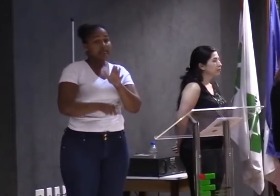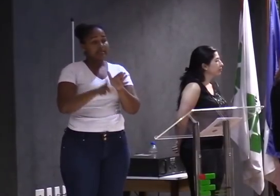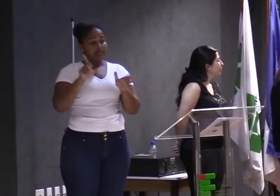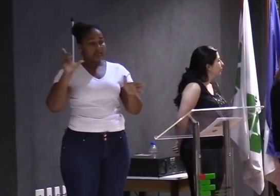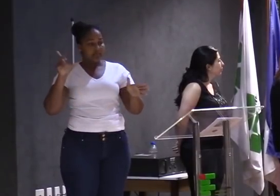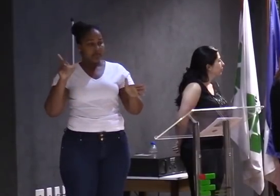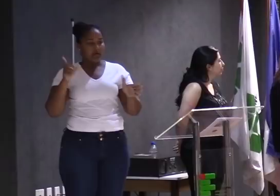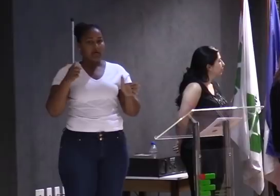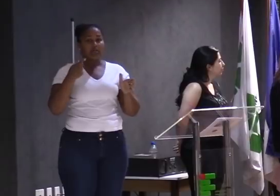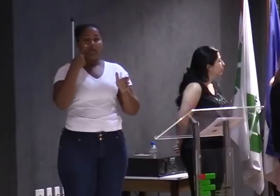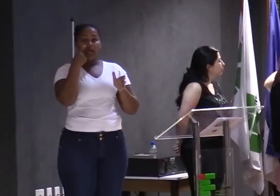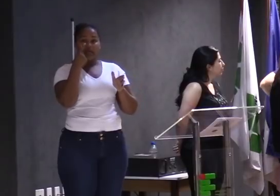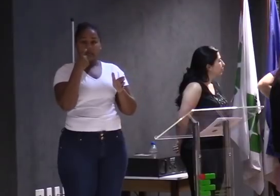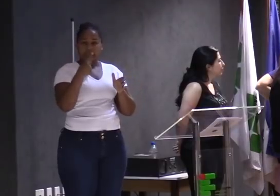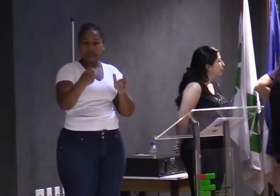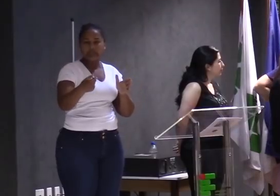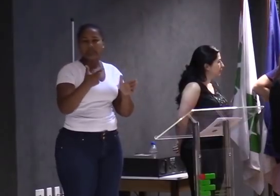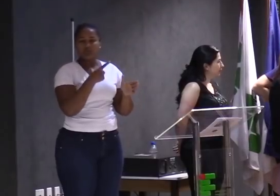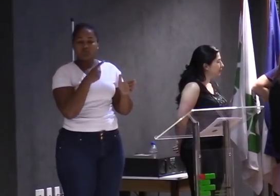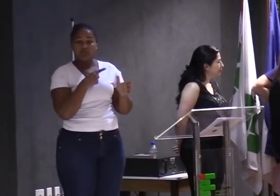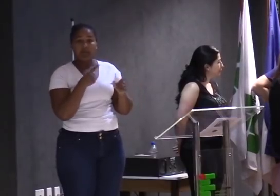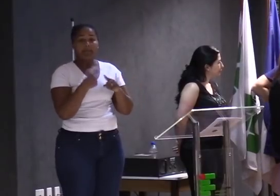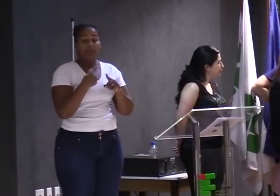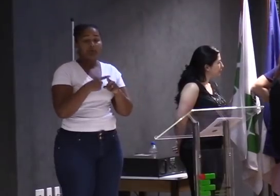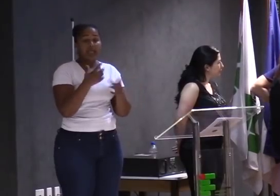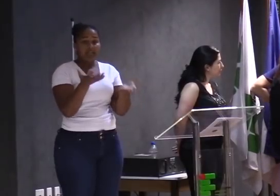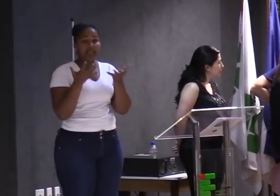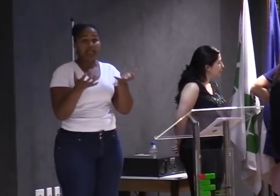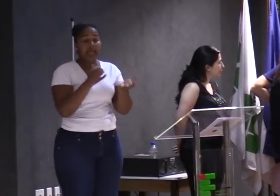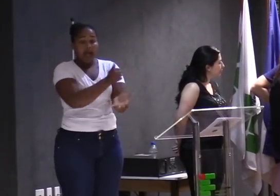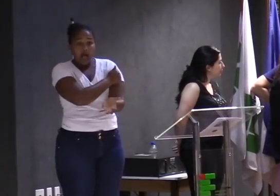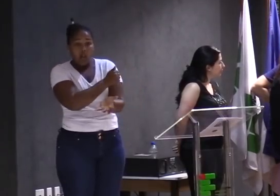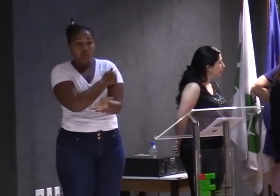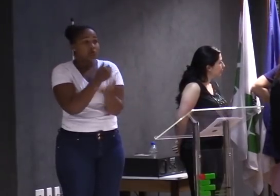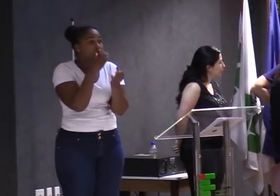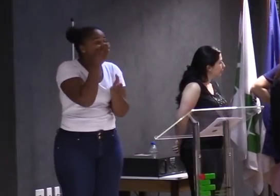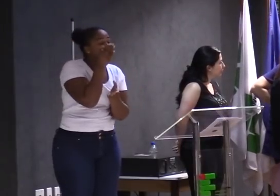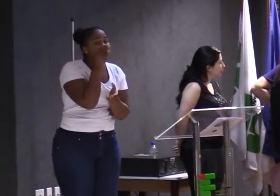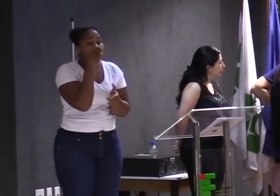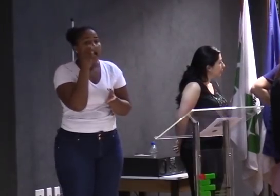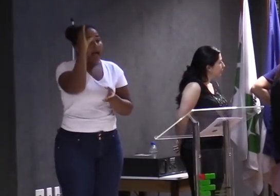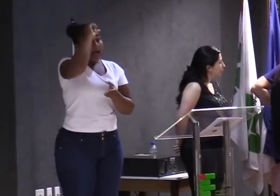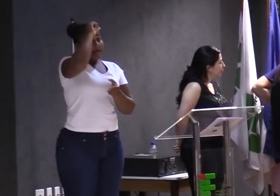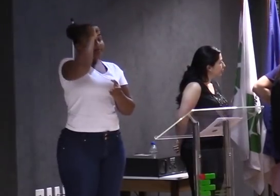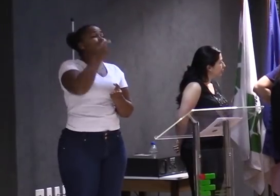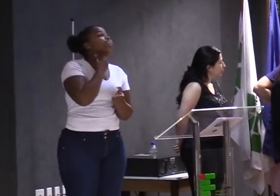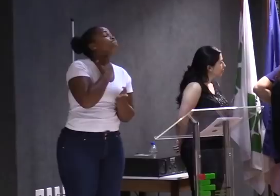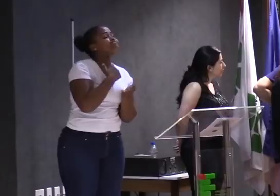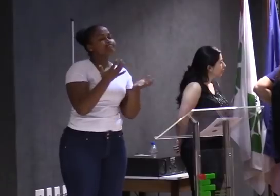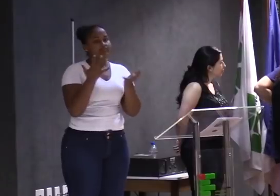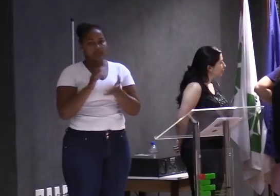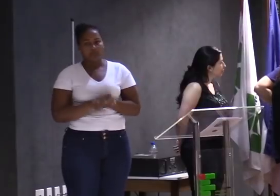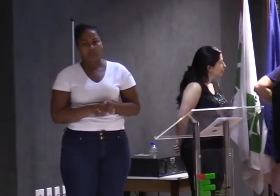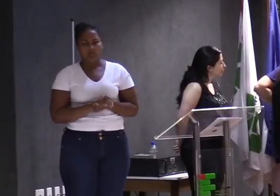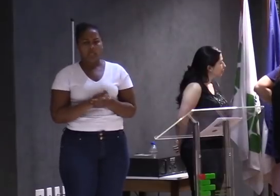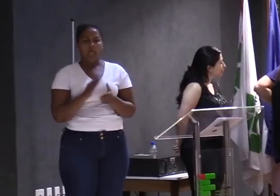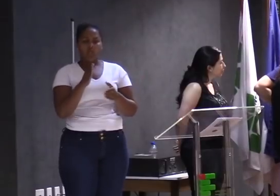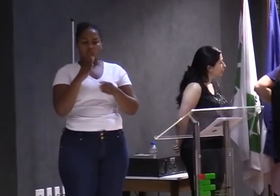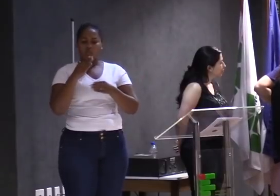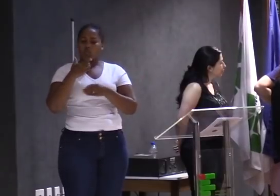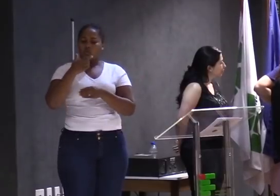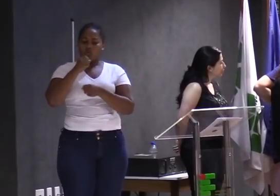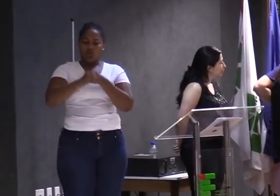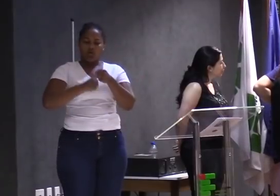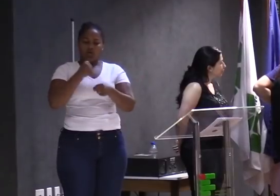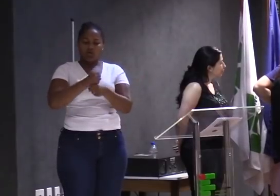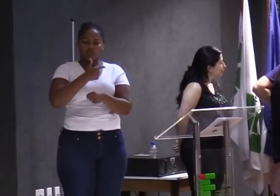Eles acabam, né, tendo essa curiosidade, não, vou lá, tal, aquela coisa toda. Tá? Depois de 2016, eu nunca